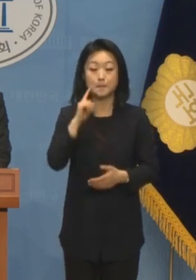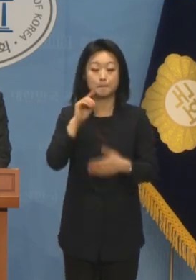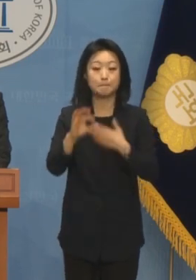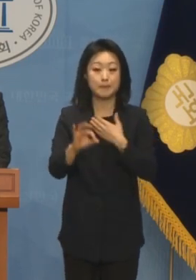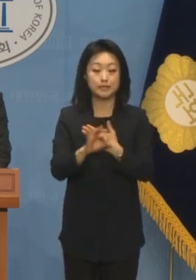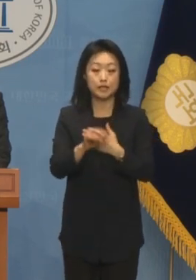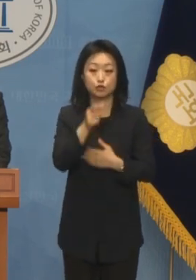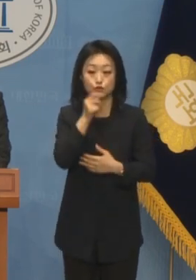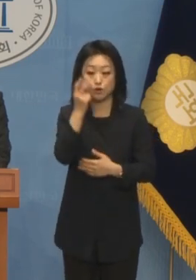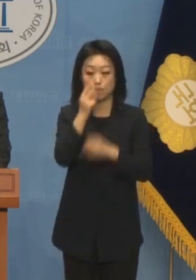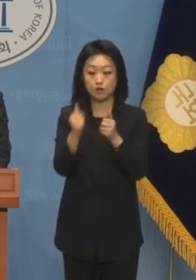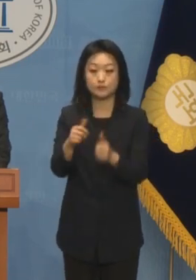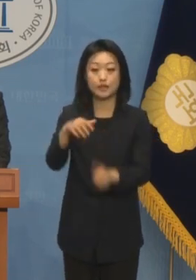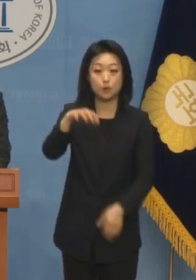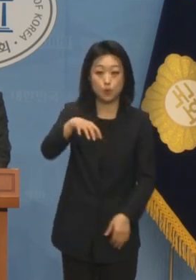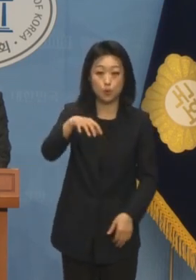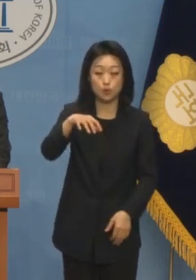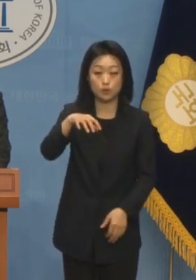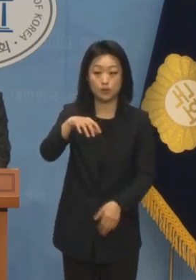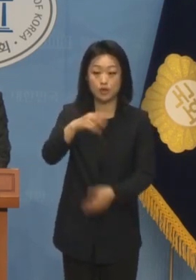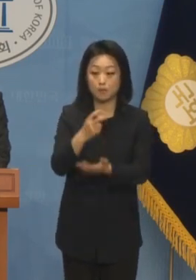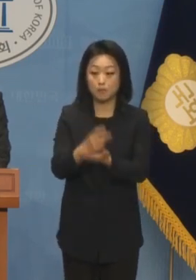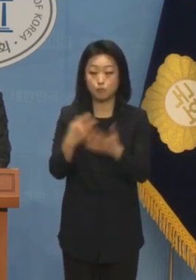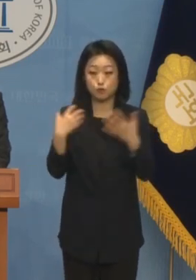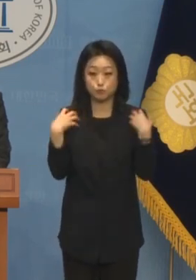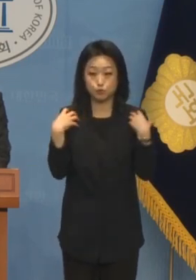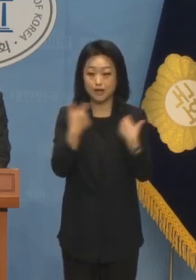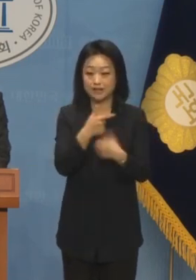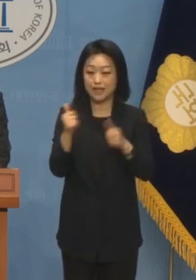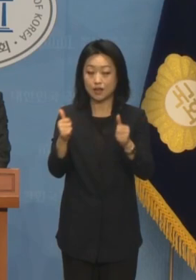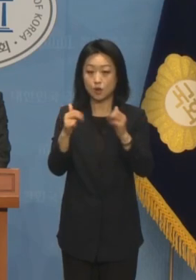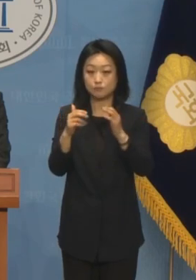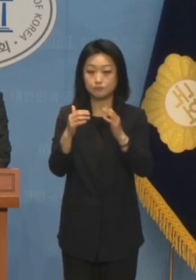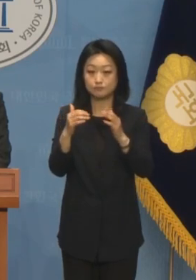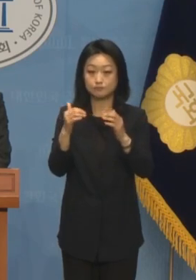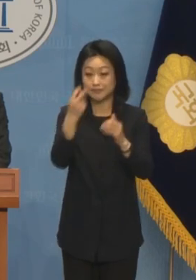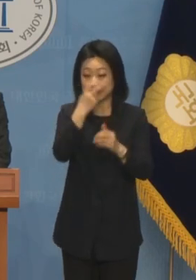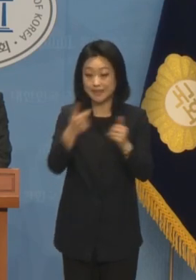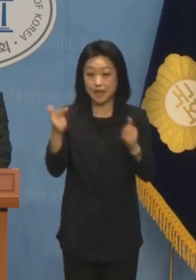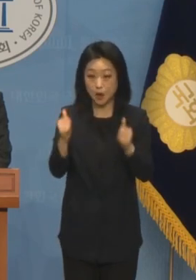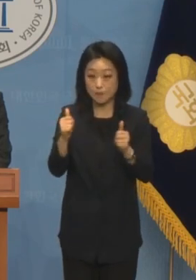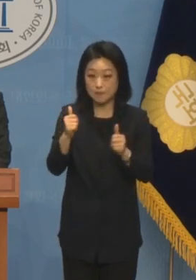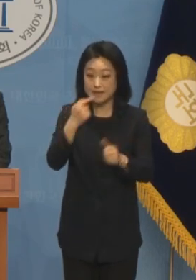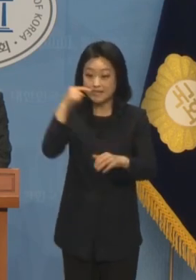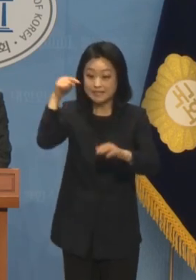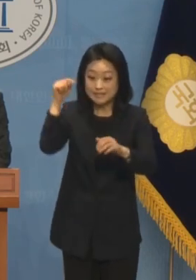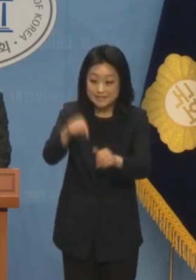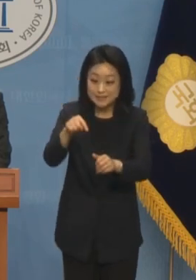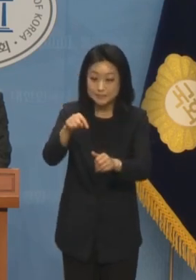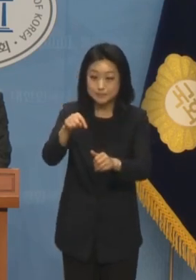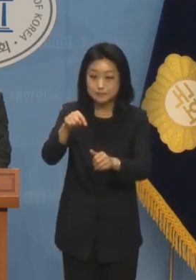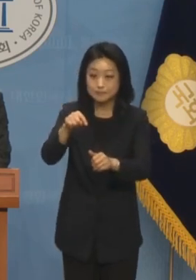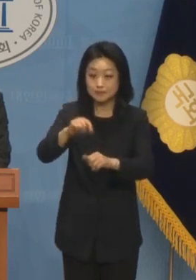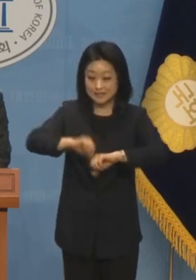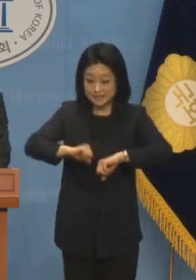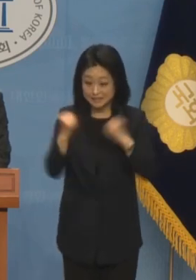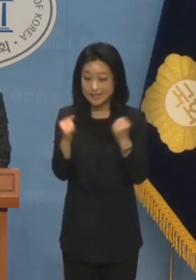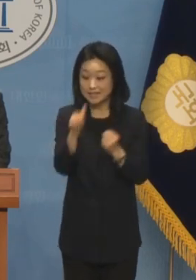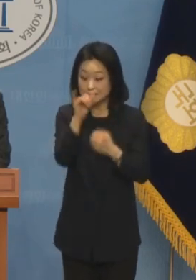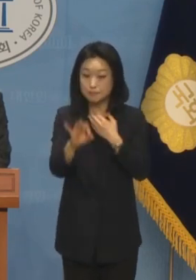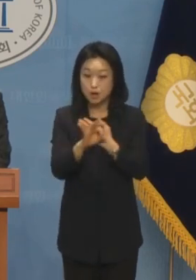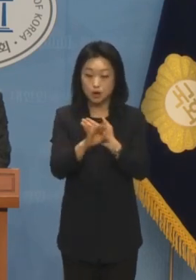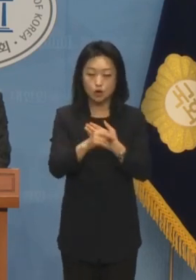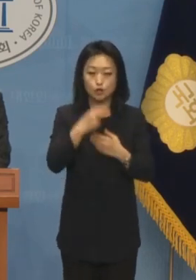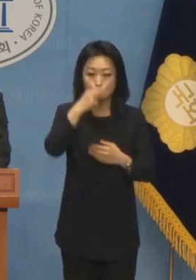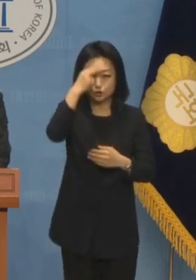만약 수원지검이 법무부와 대검이 제정한 지침을 충실히 따랐다면 술자리 회유, 진술